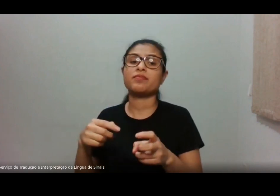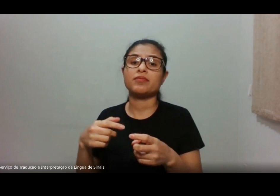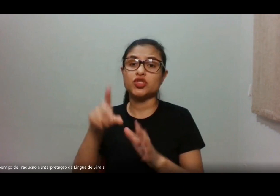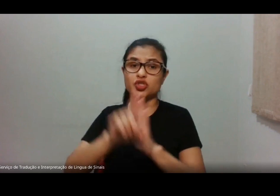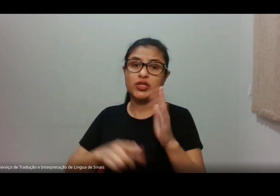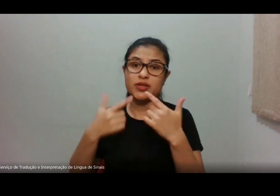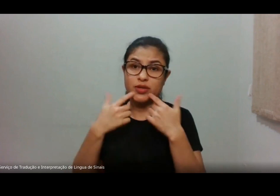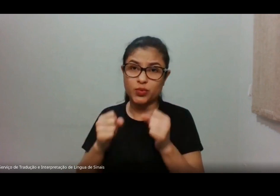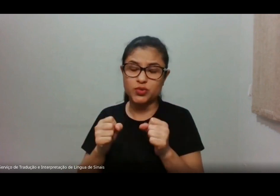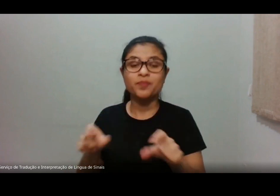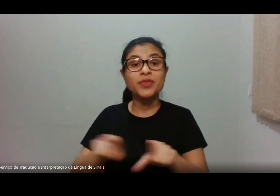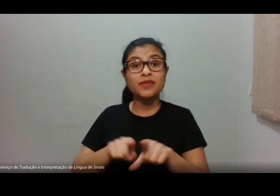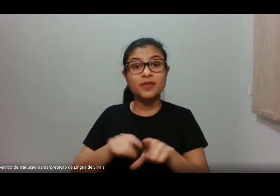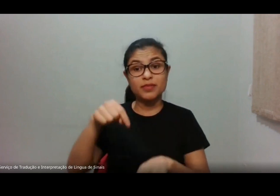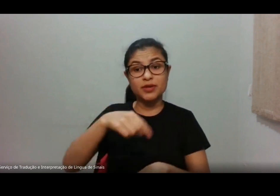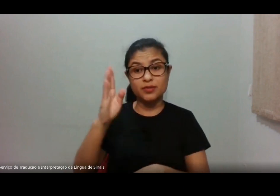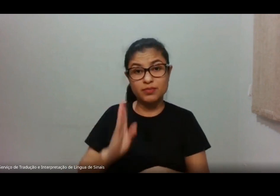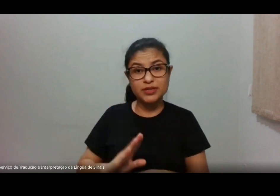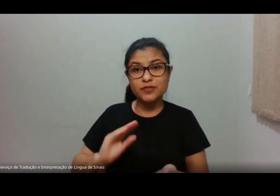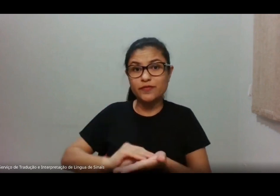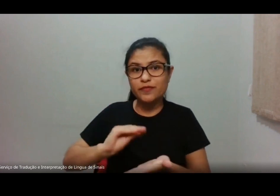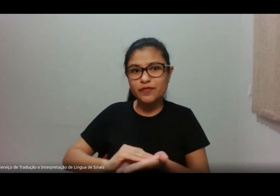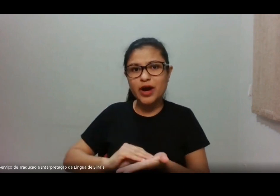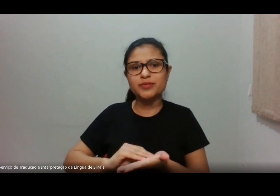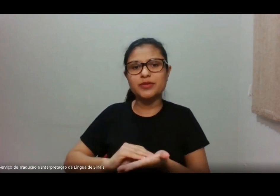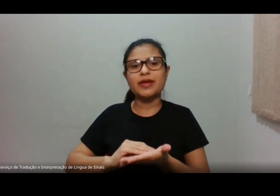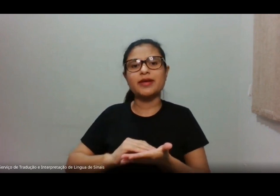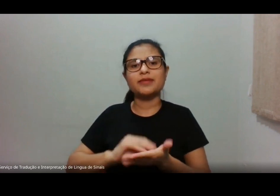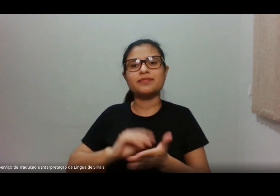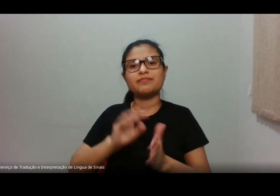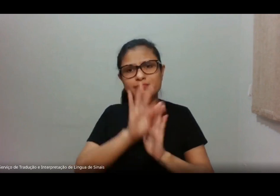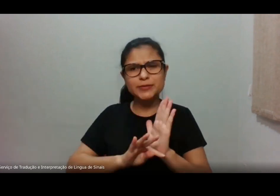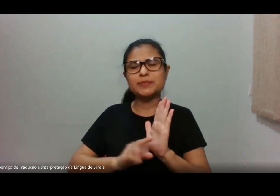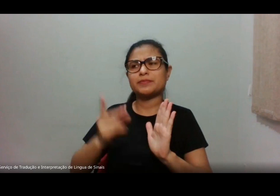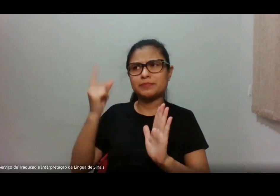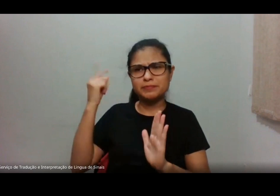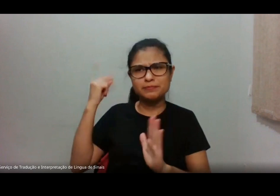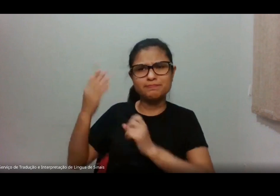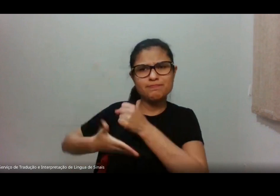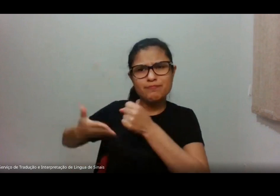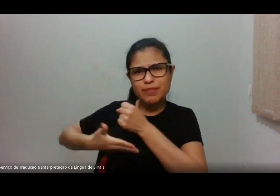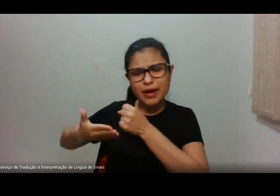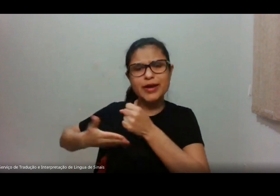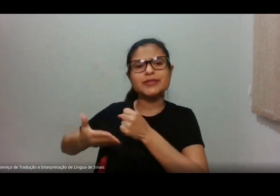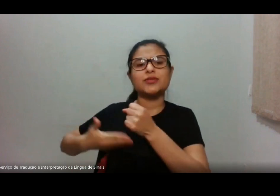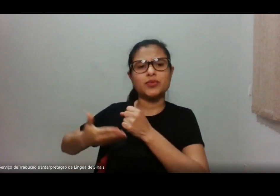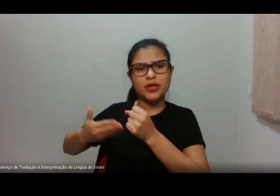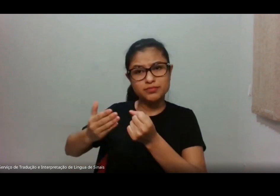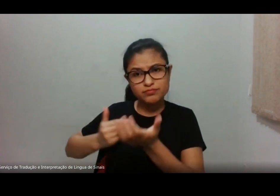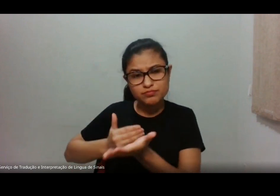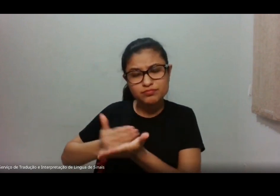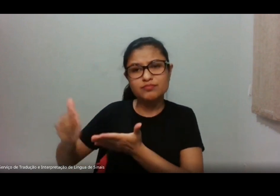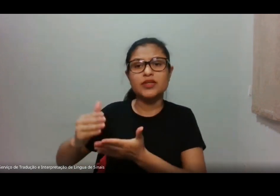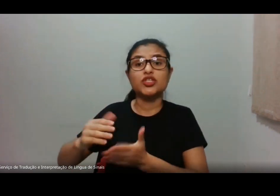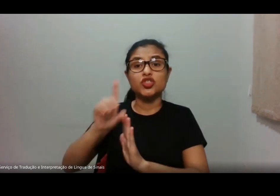também nos falta no Brasil ainda traduções de textos clássicos fundadores do campo dos direitos